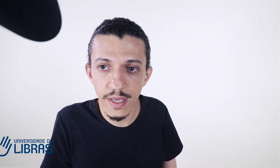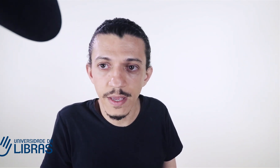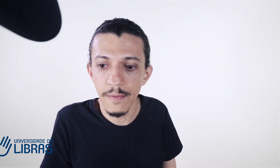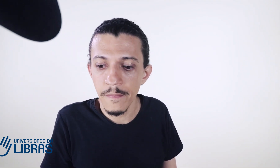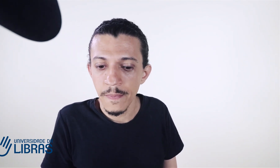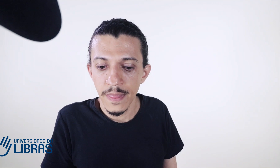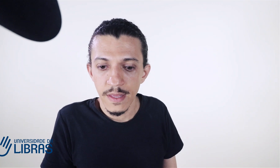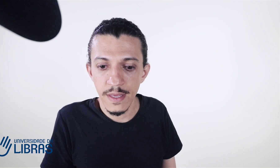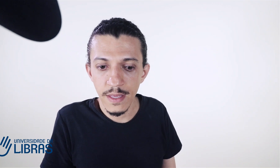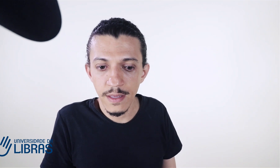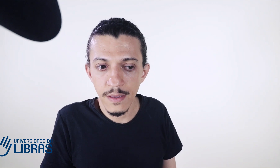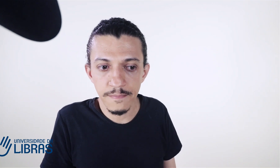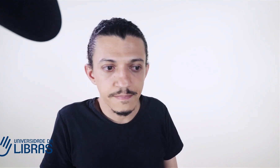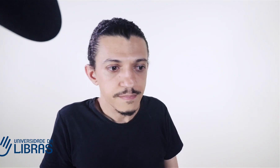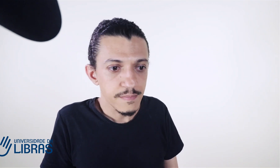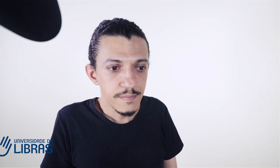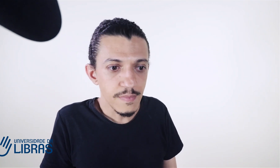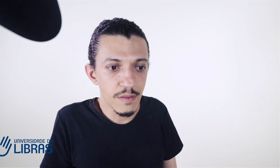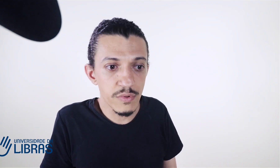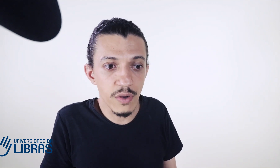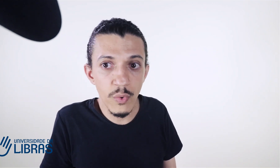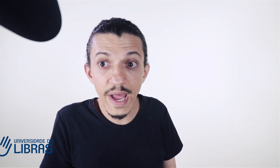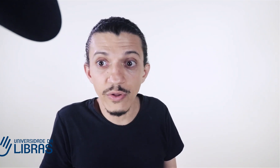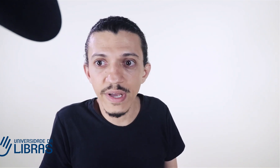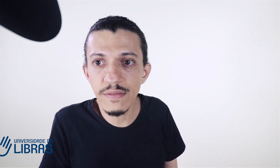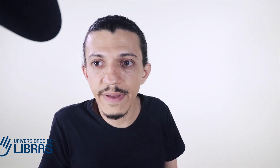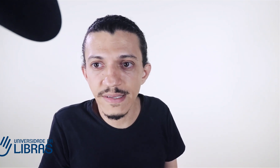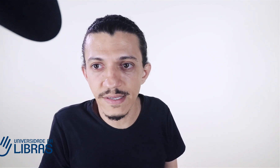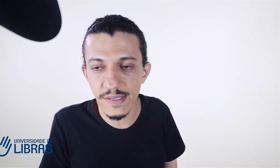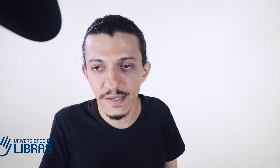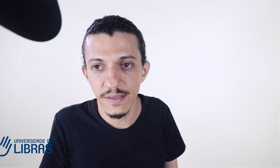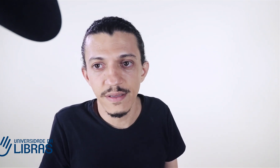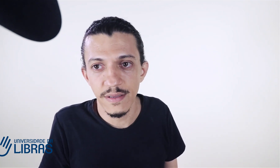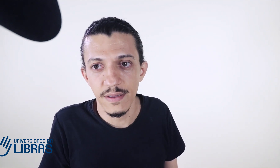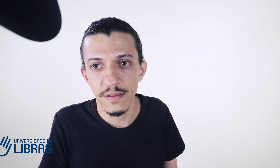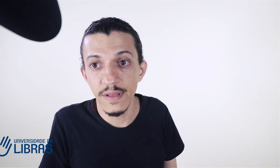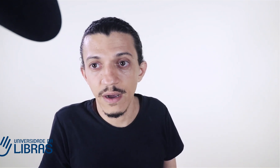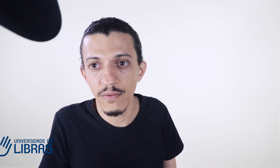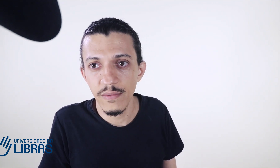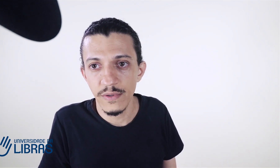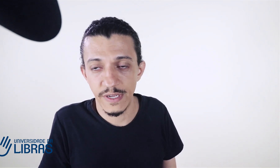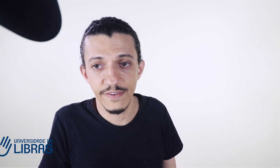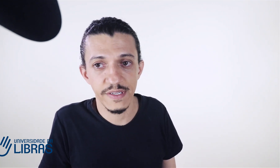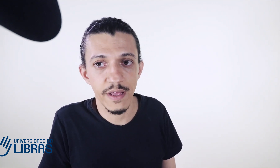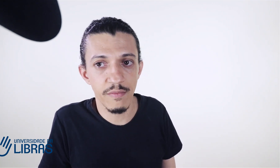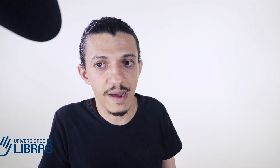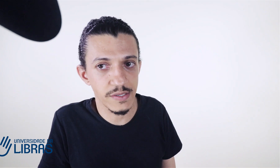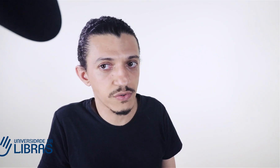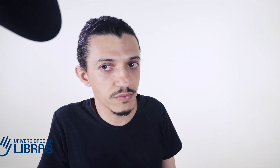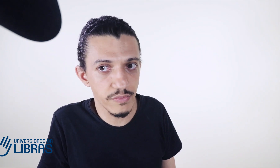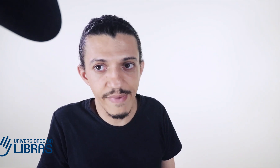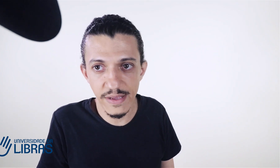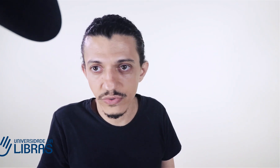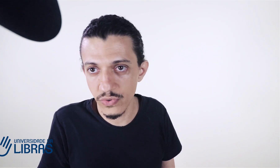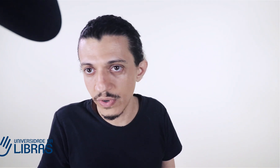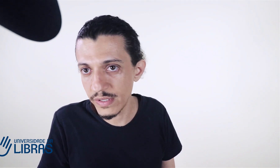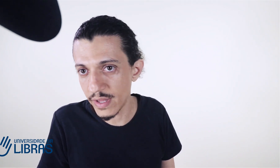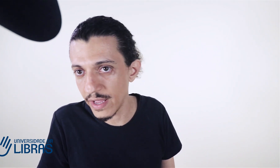aqui que então não é há 2 meses. Não, já fizeram básico 1, básico 2, 3,